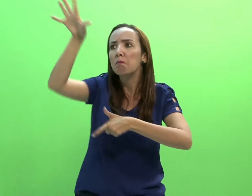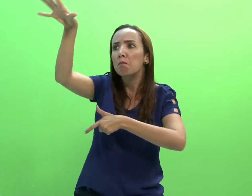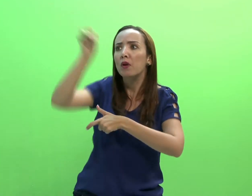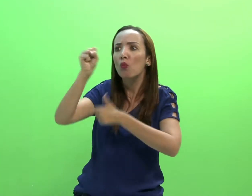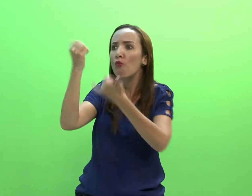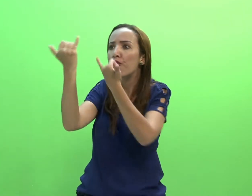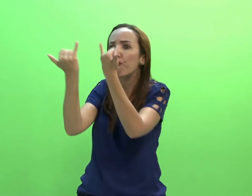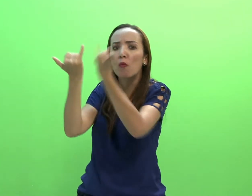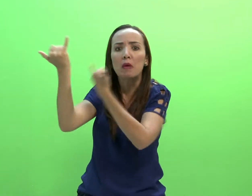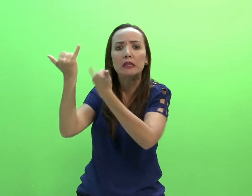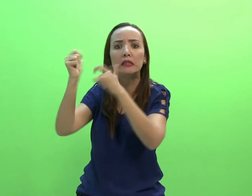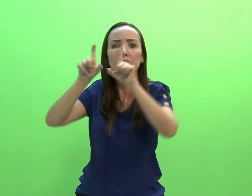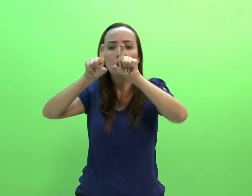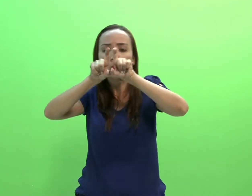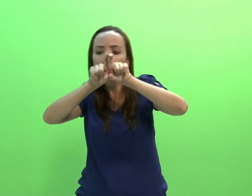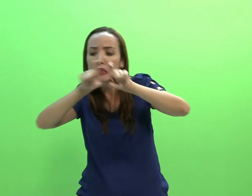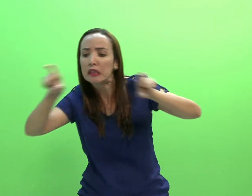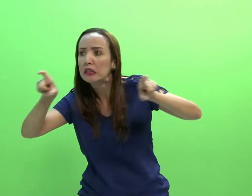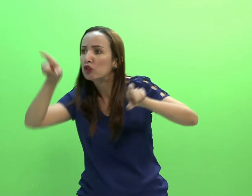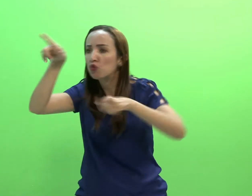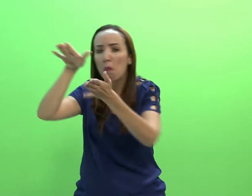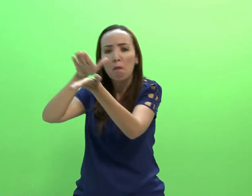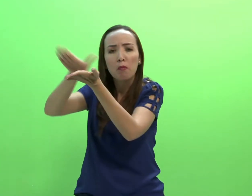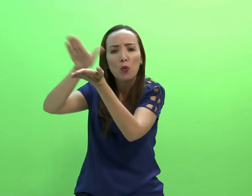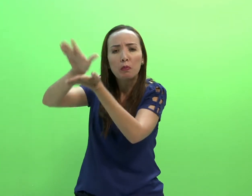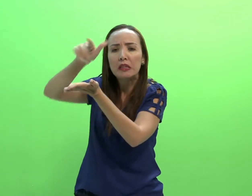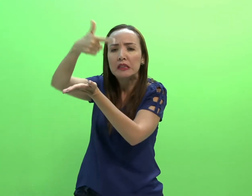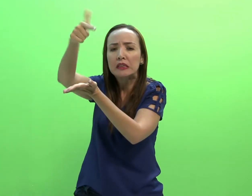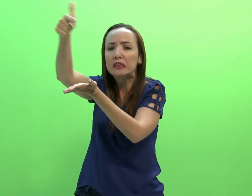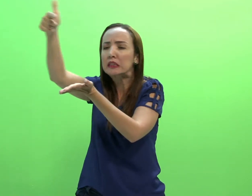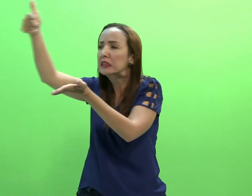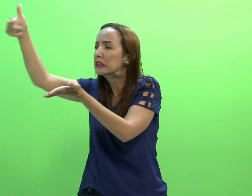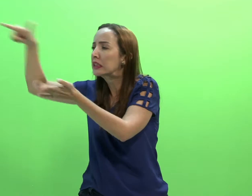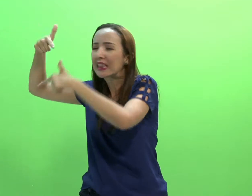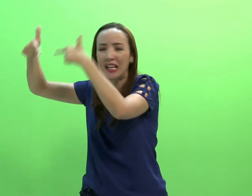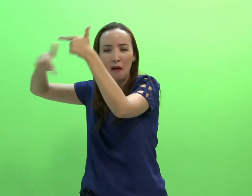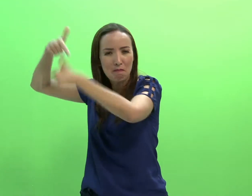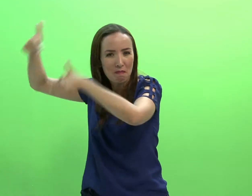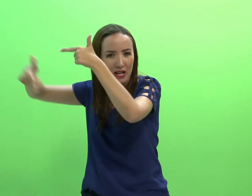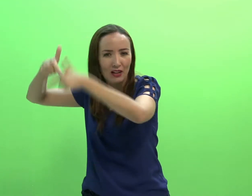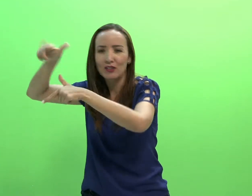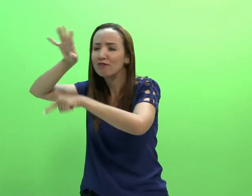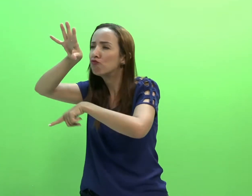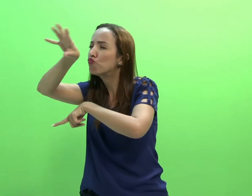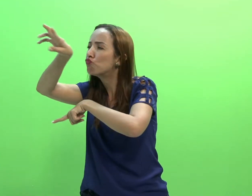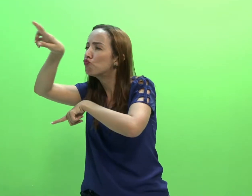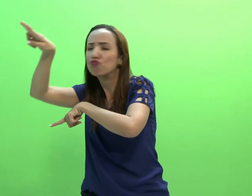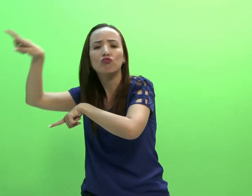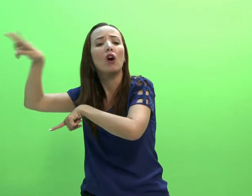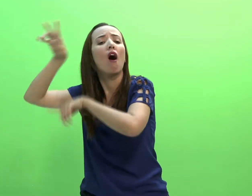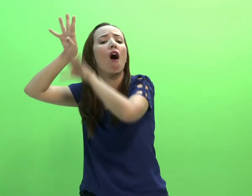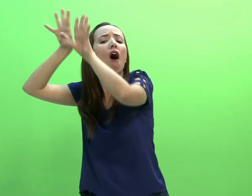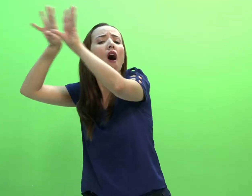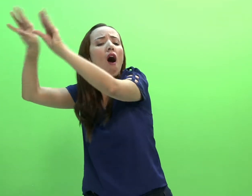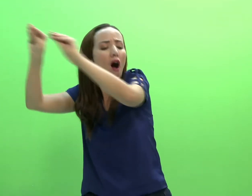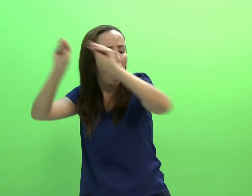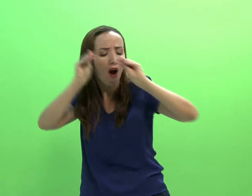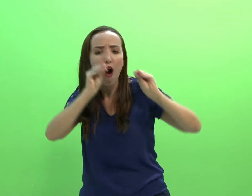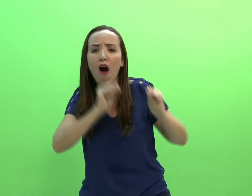mostrar onde você pegou determinada informação. Qual o trabalho? Qual documento?